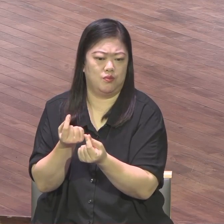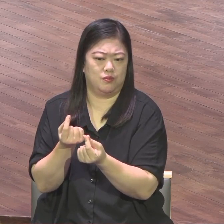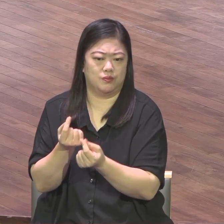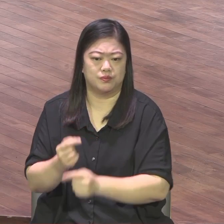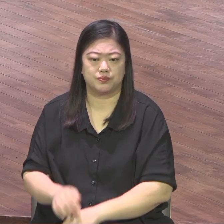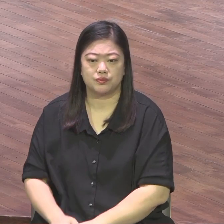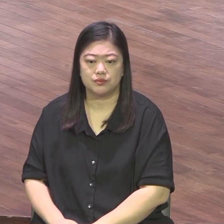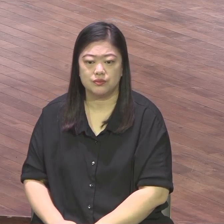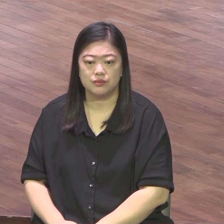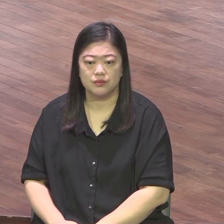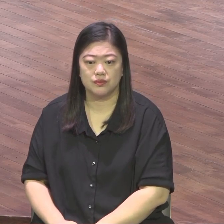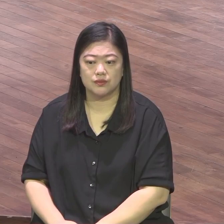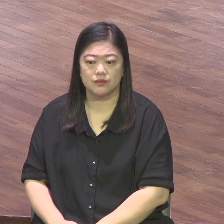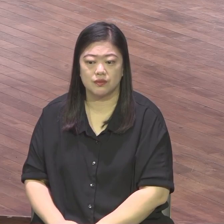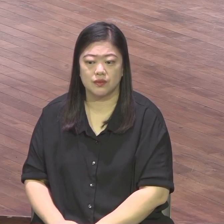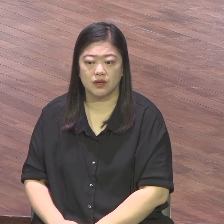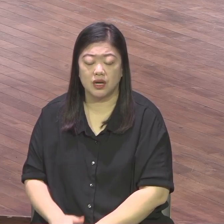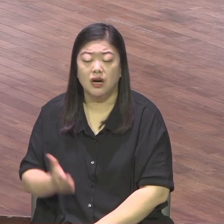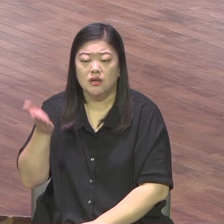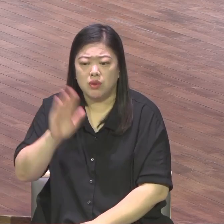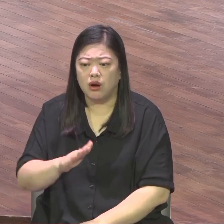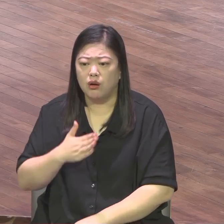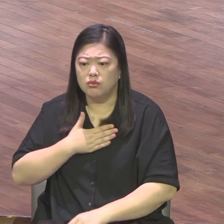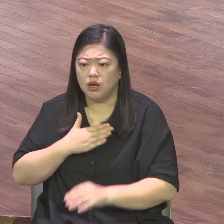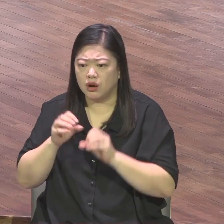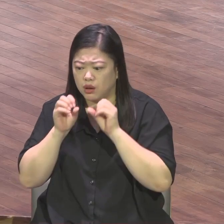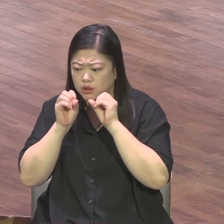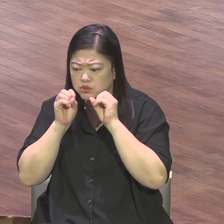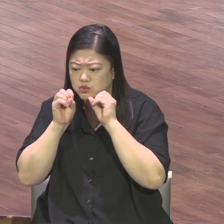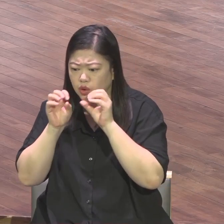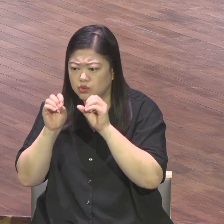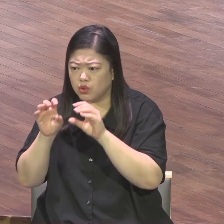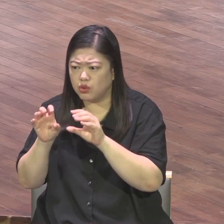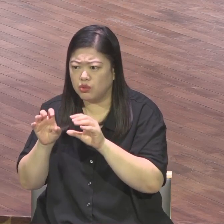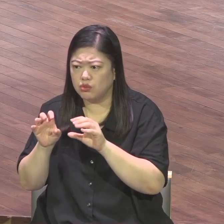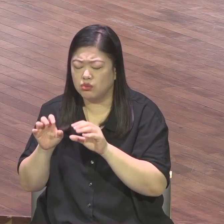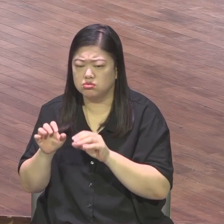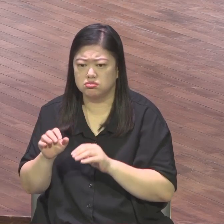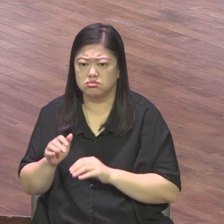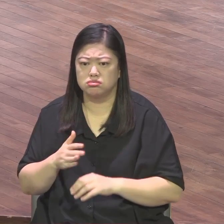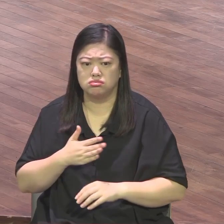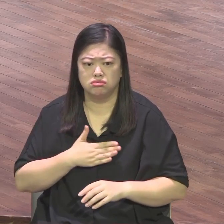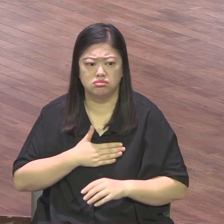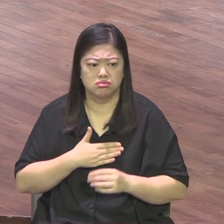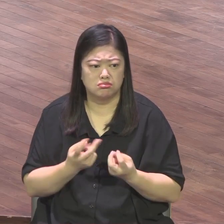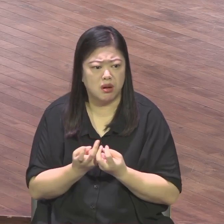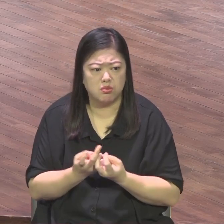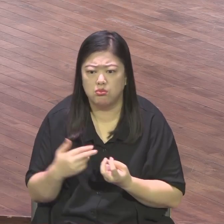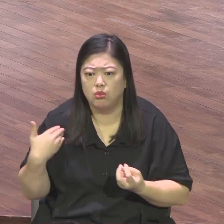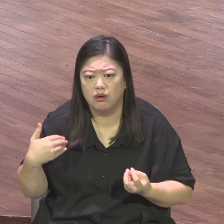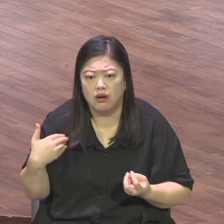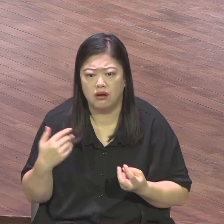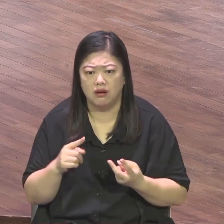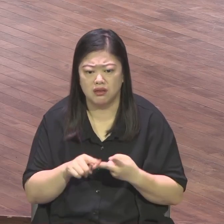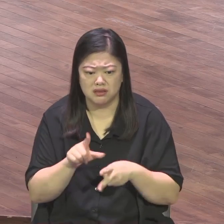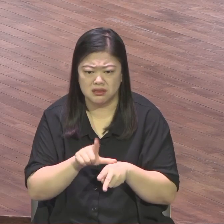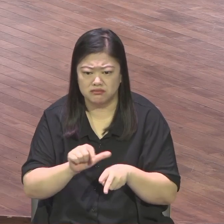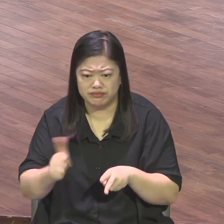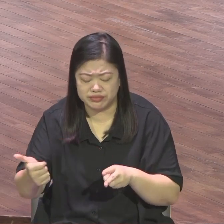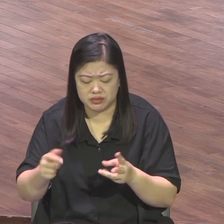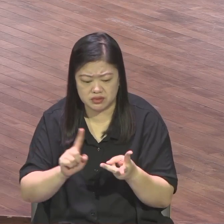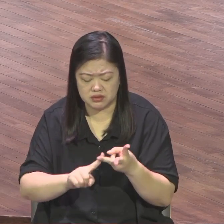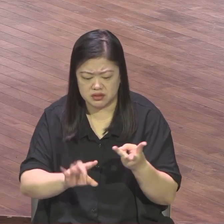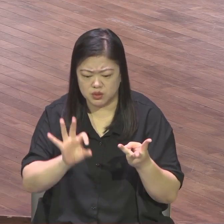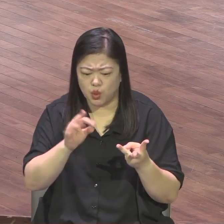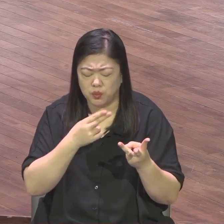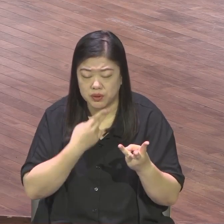무능하고 연약하고 없고 가난하고 이 강서구 이 조그만 땅에서 하나님이 원하시는 것이 뭐냐? 언제나 적은 자를 통해 강한